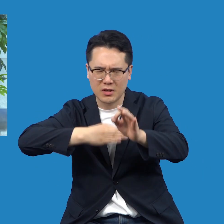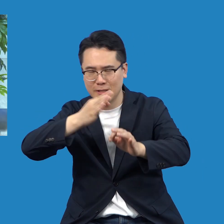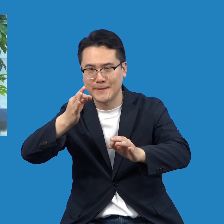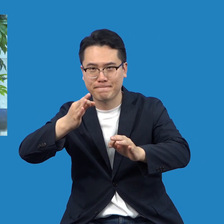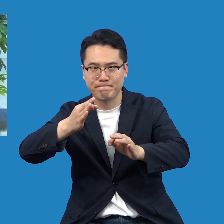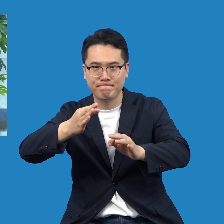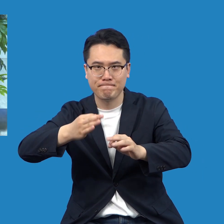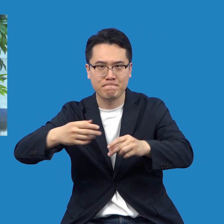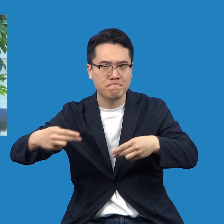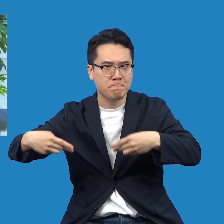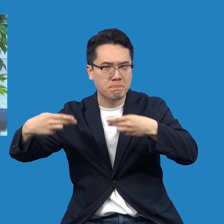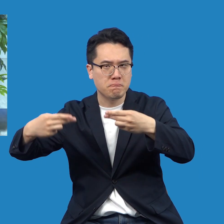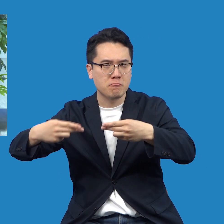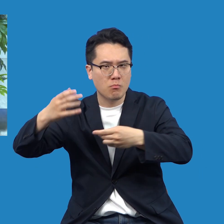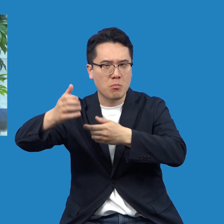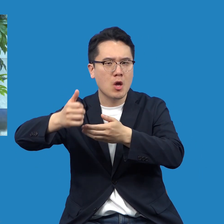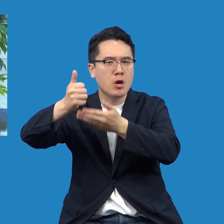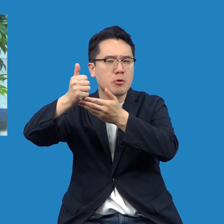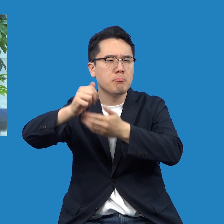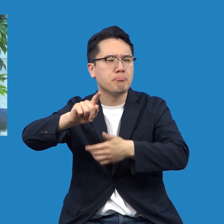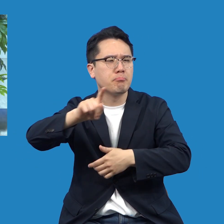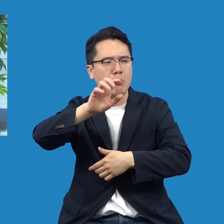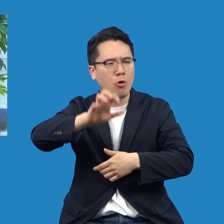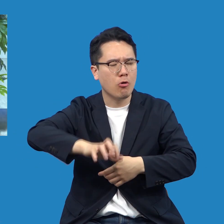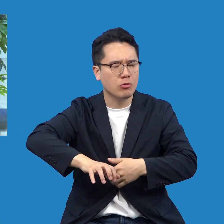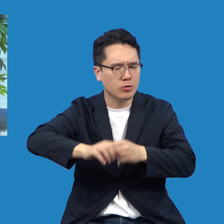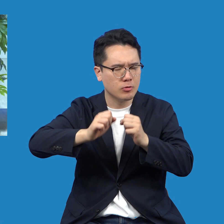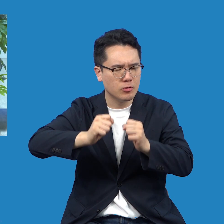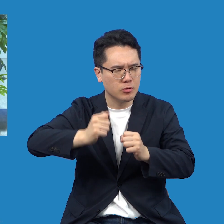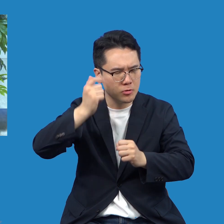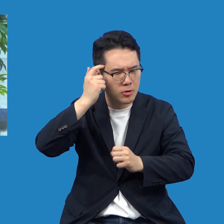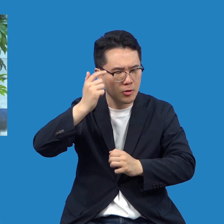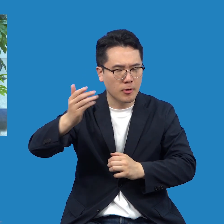하나님 야훼는 어디 계시나이까?